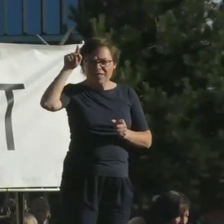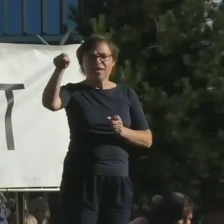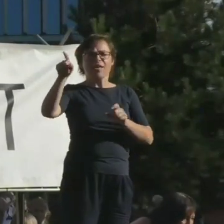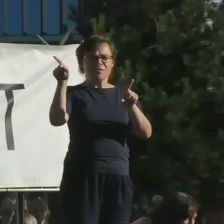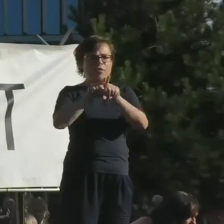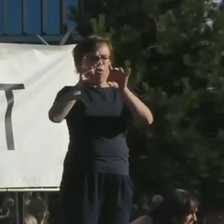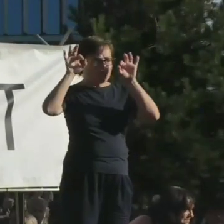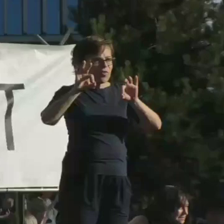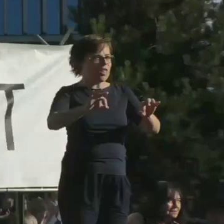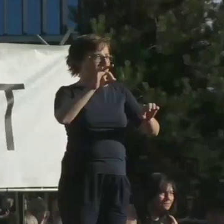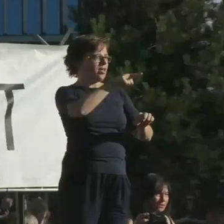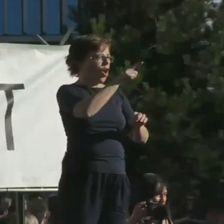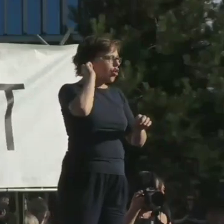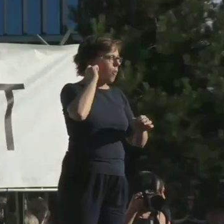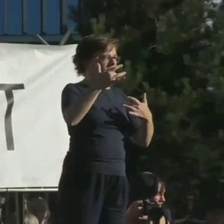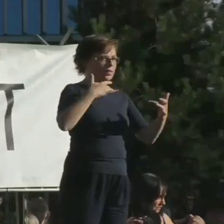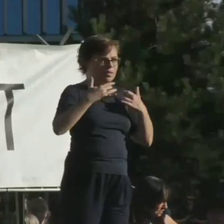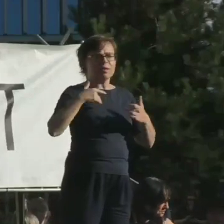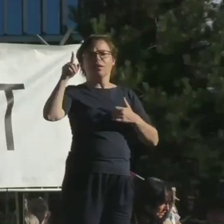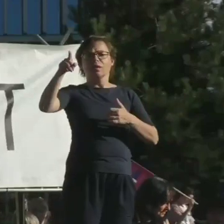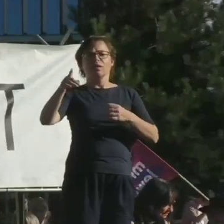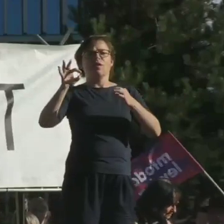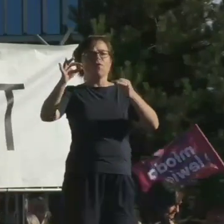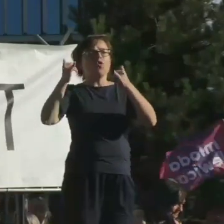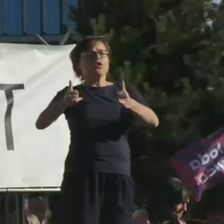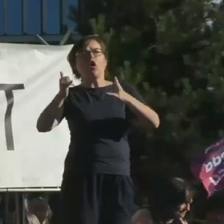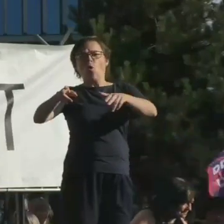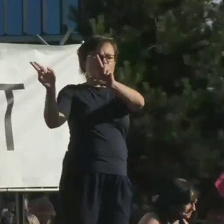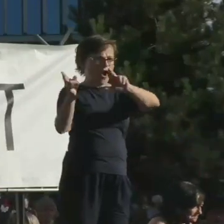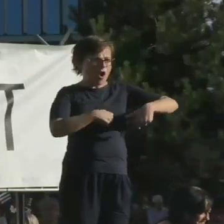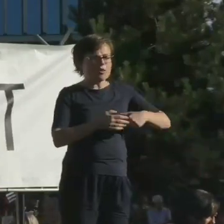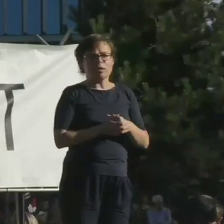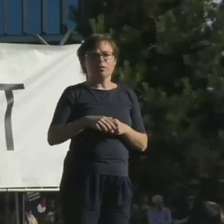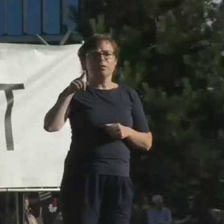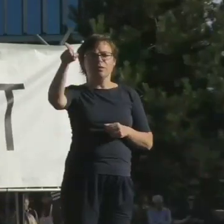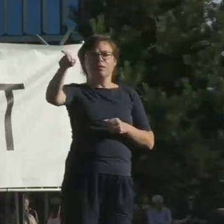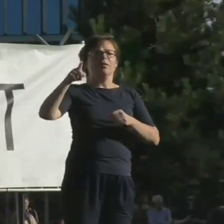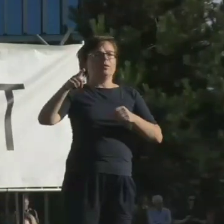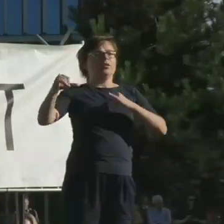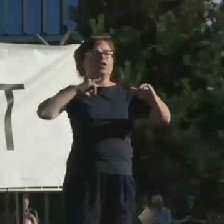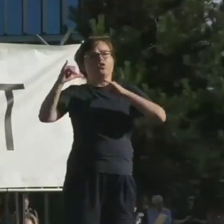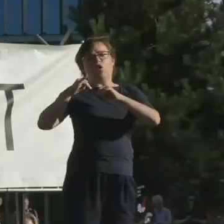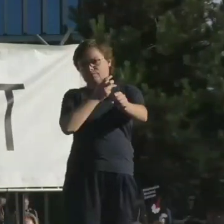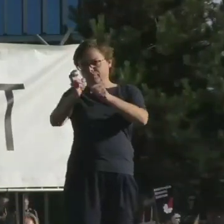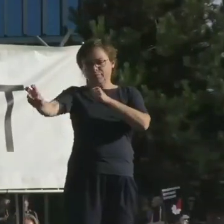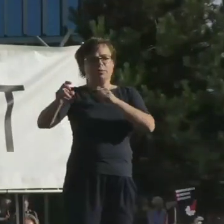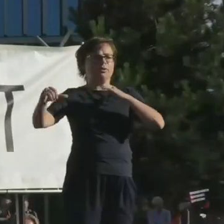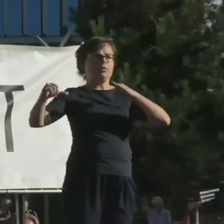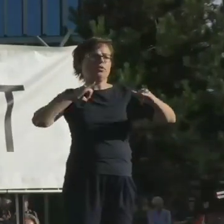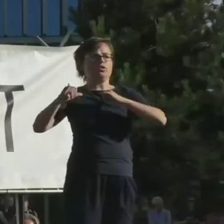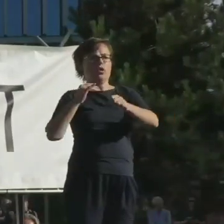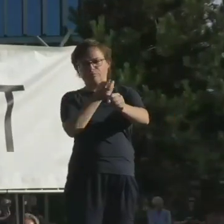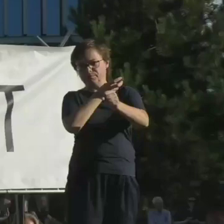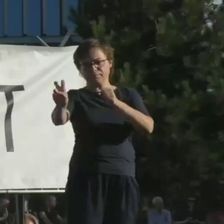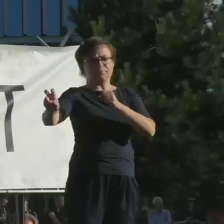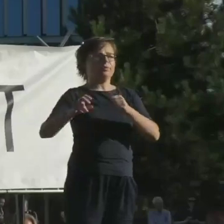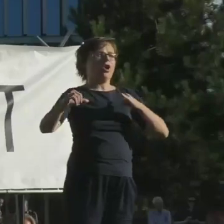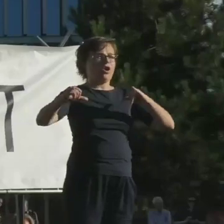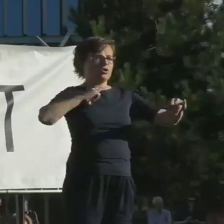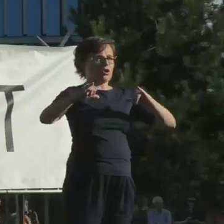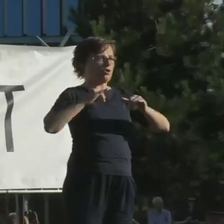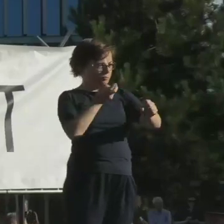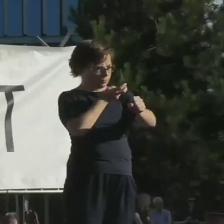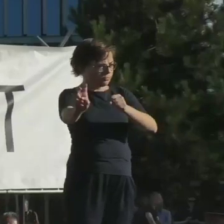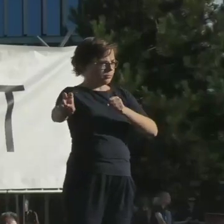kobiet, oddaj stołek. Do dymisji! Do dymisji! Do dymisji!